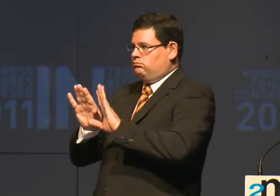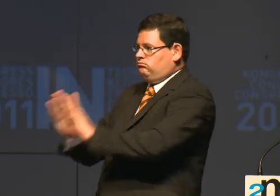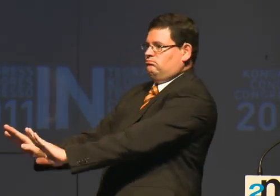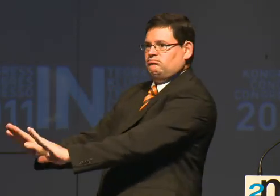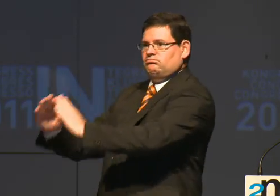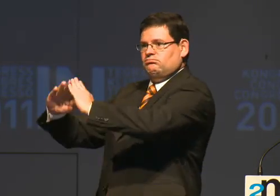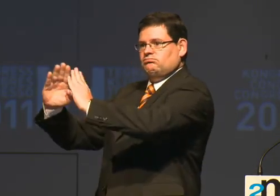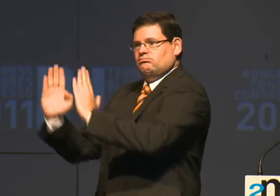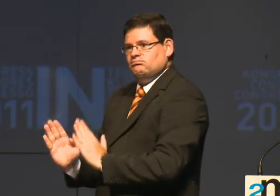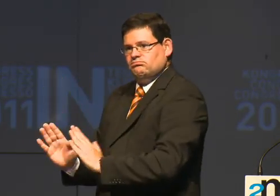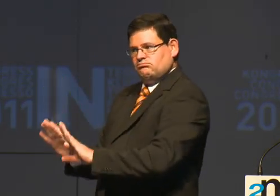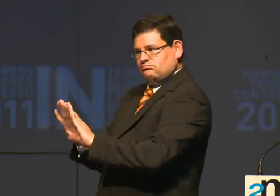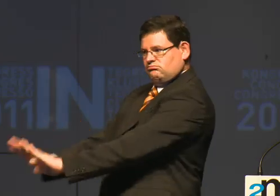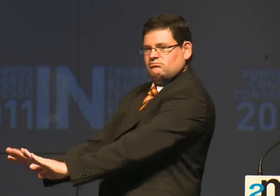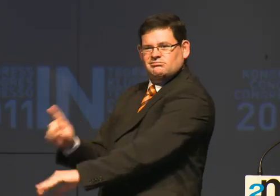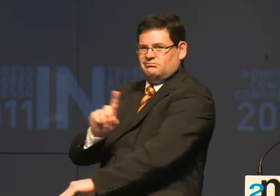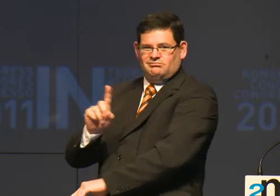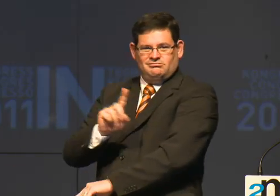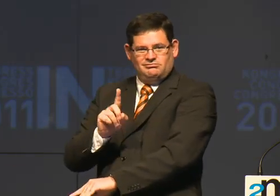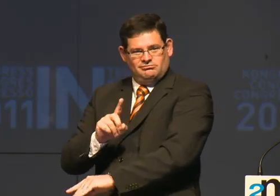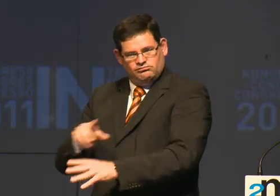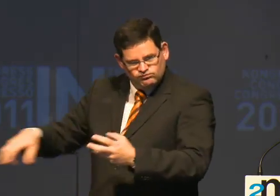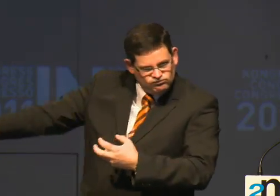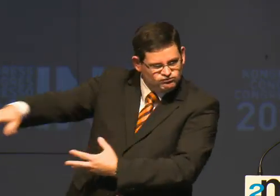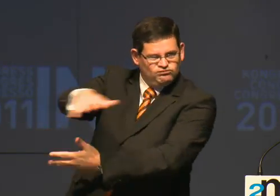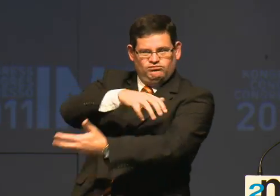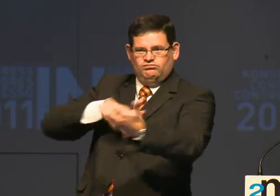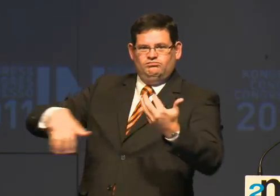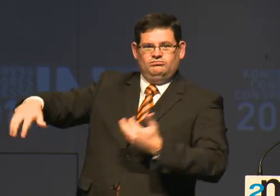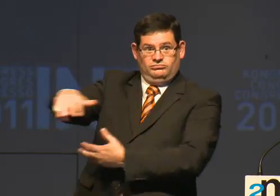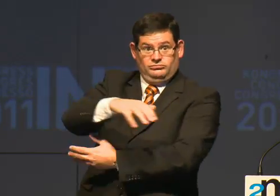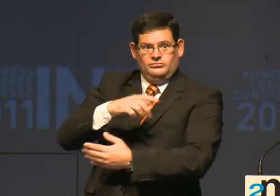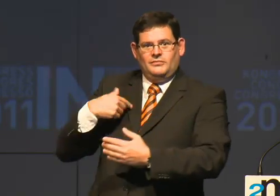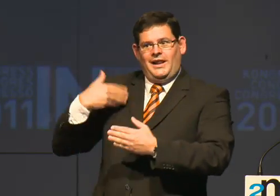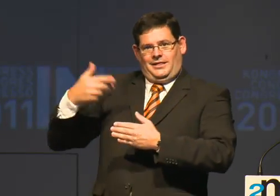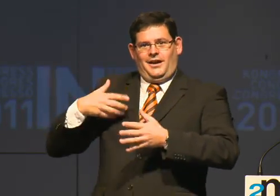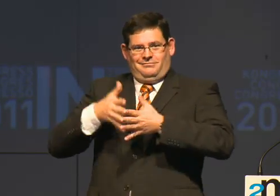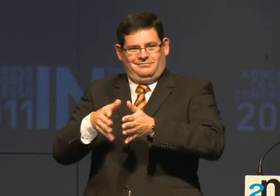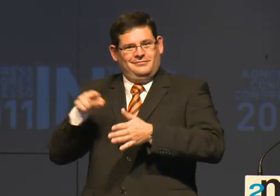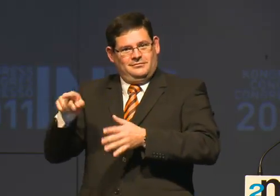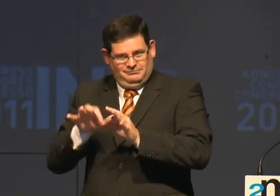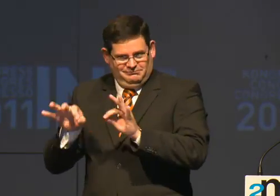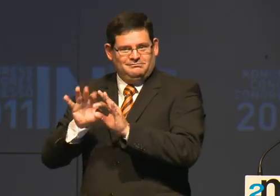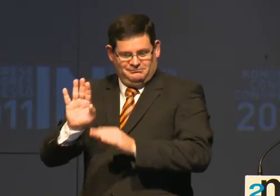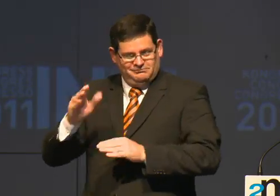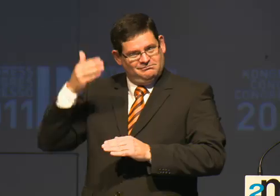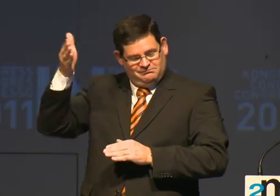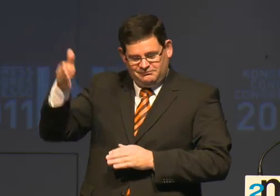me déplacer et je ne dois pas être restreint à rester à la maison. Je dois pouvoir circuler librement, participer, avoir